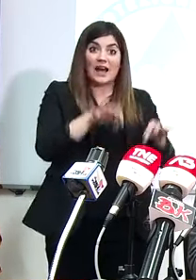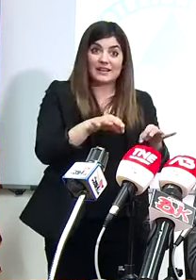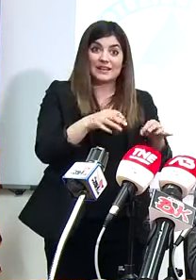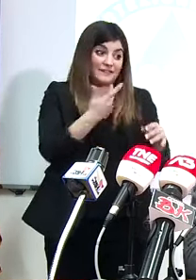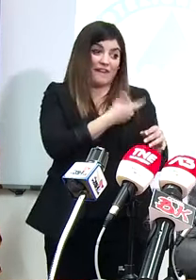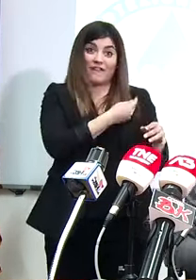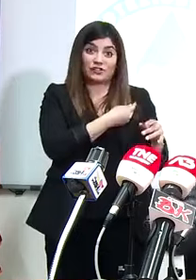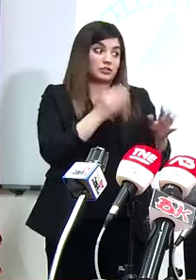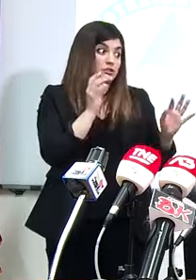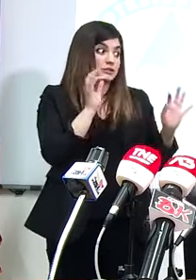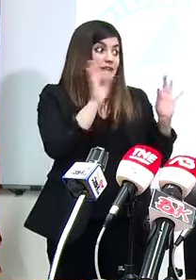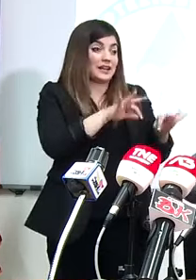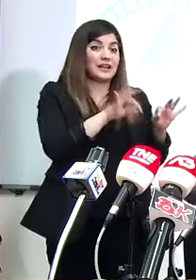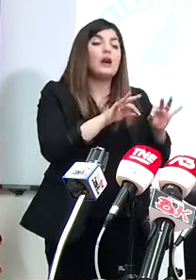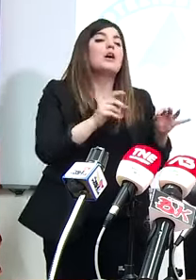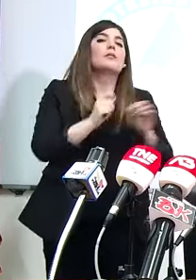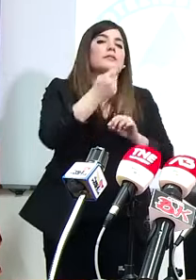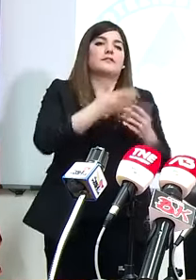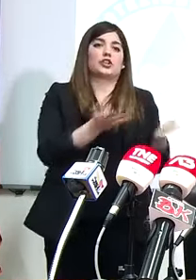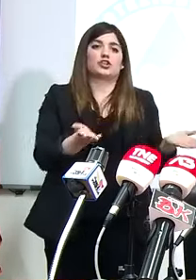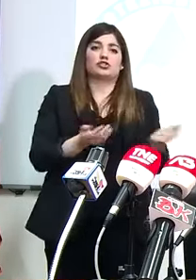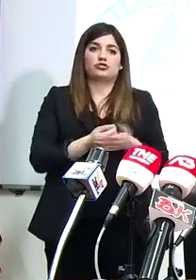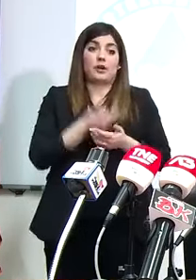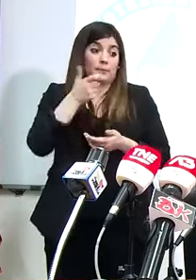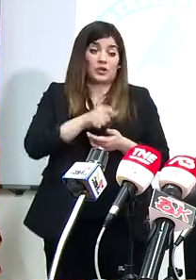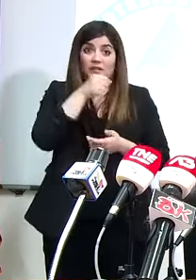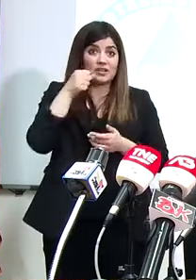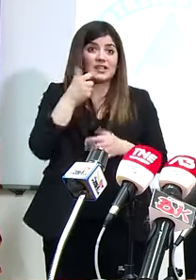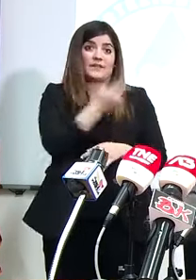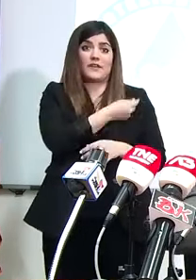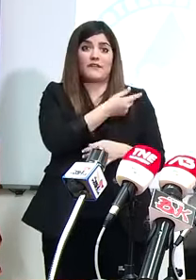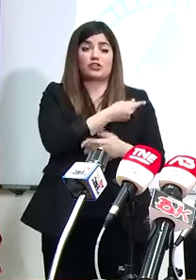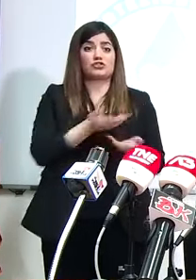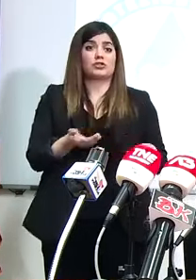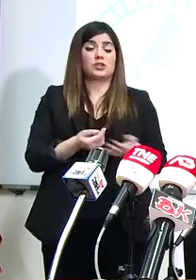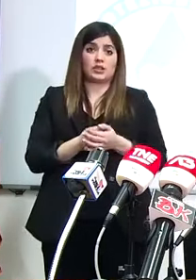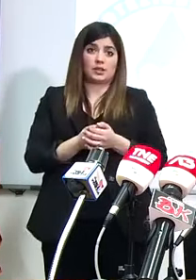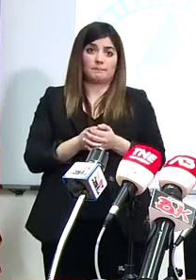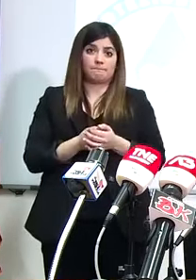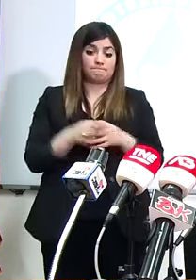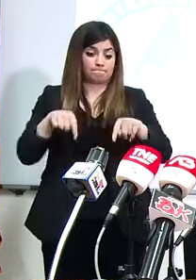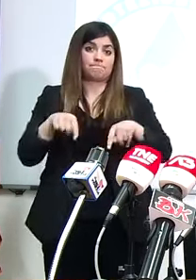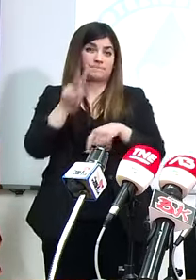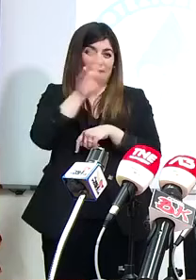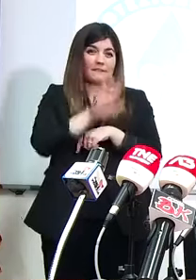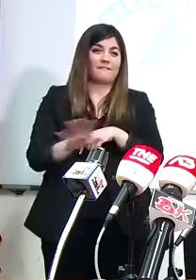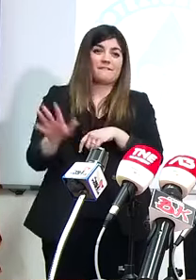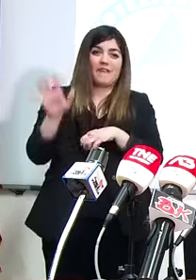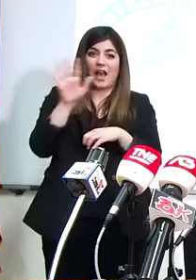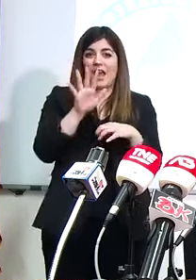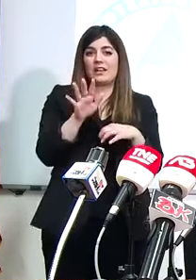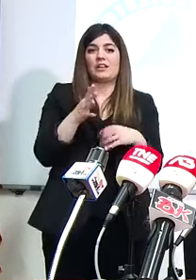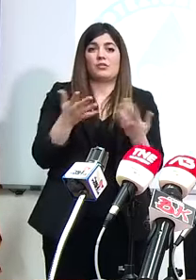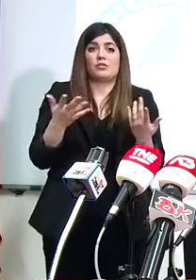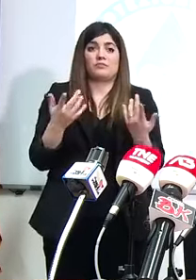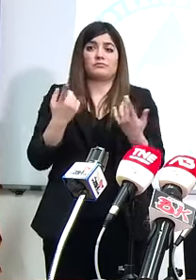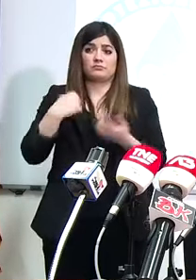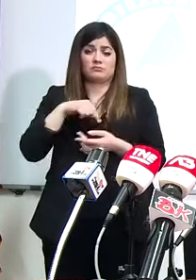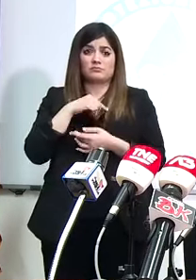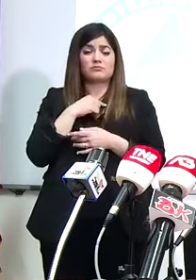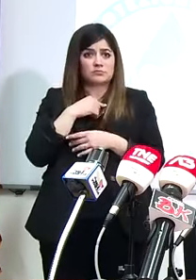così soprattutto in un veneto ve lo ricordo che qualcuno si chiede magari distante da queste terre si chiede perché ci preoccupiamo tanto in tanto perché